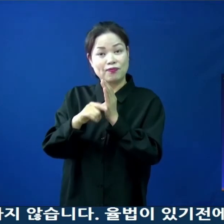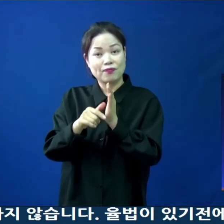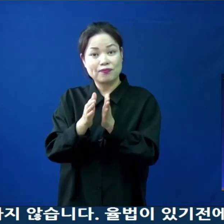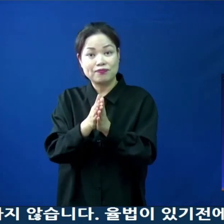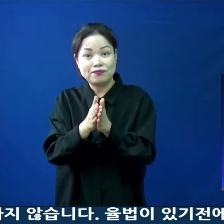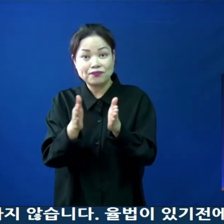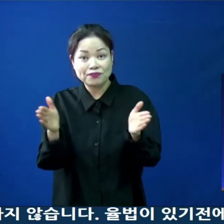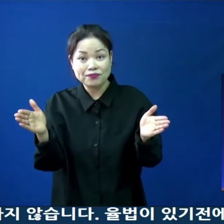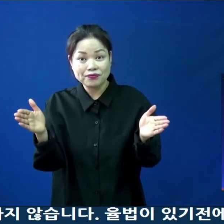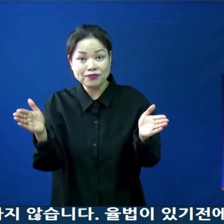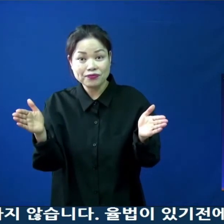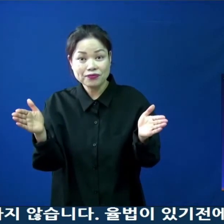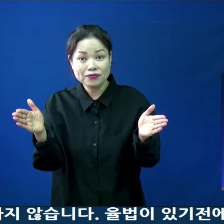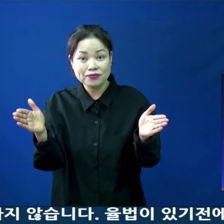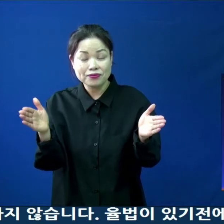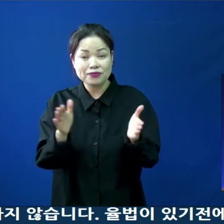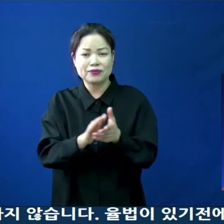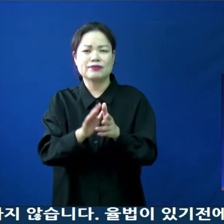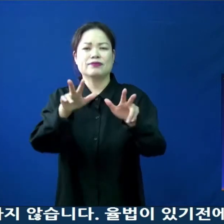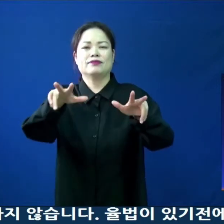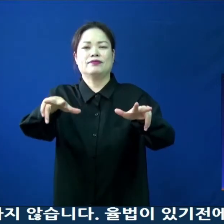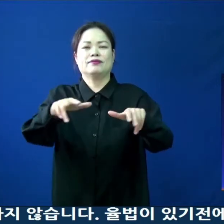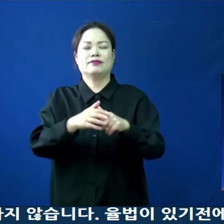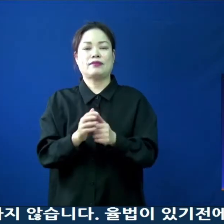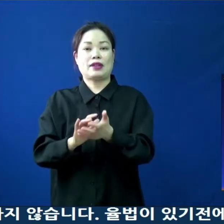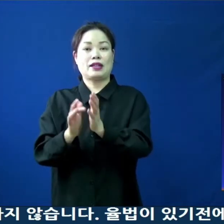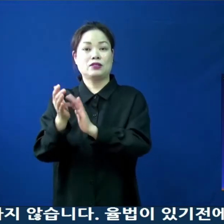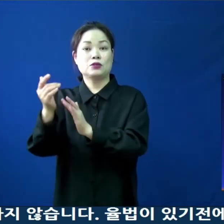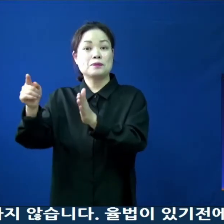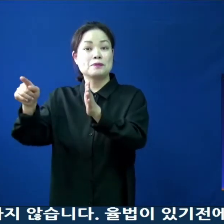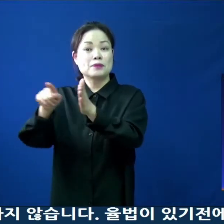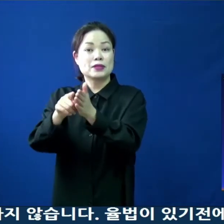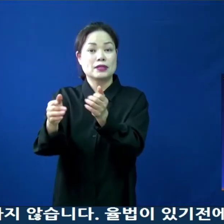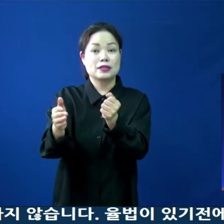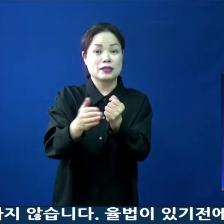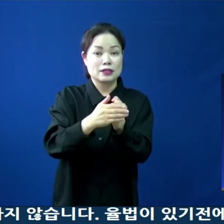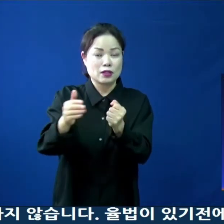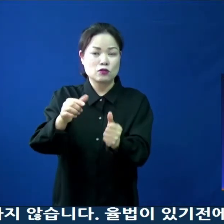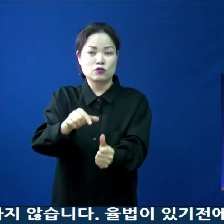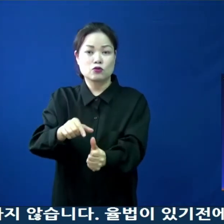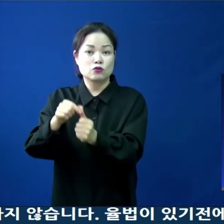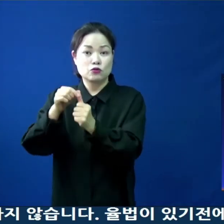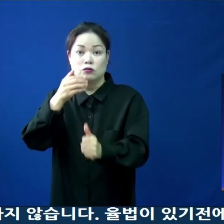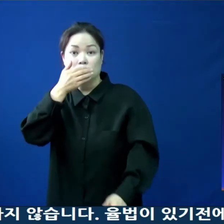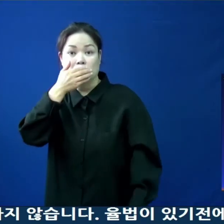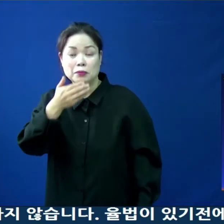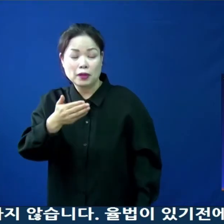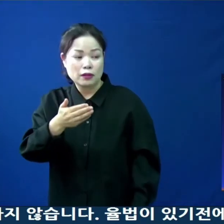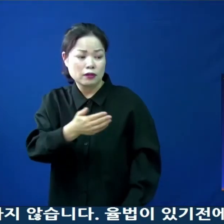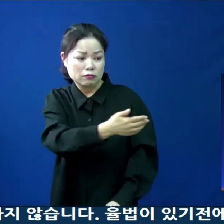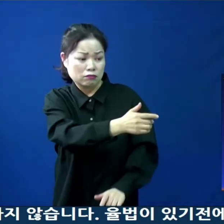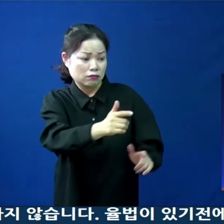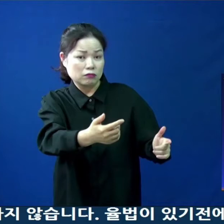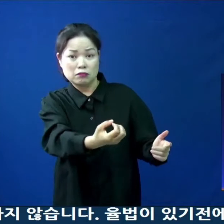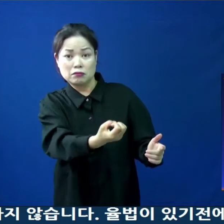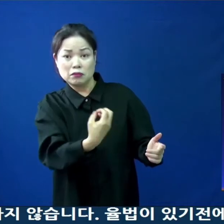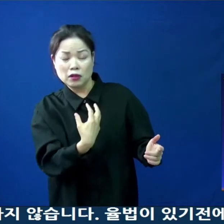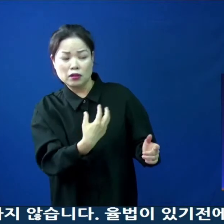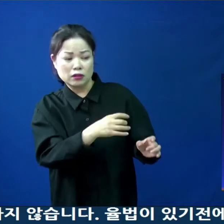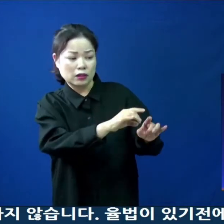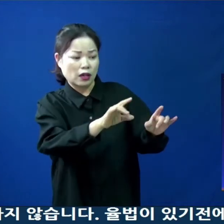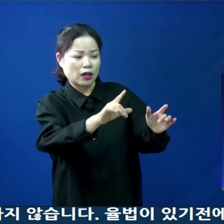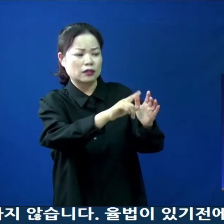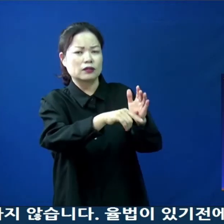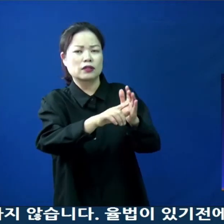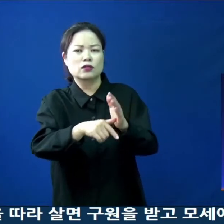시작돼서, 그래서 이제는 예수님을 믿음으로 구원받는다. 그래서 그들의 주장에 의하면 각